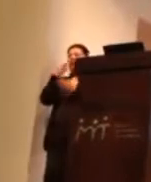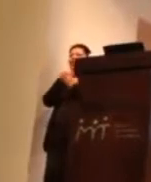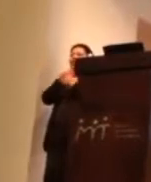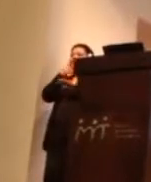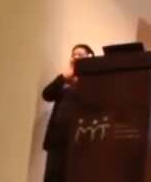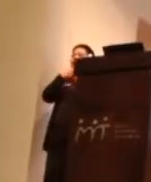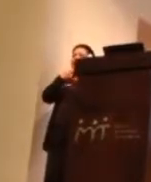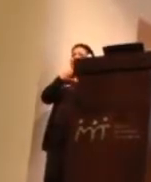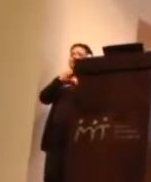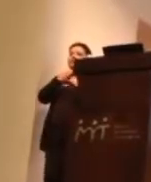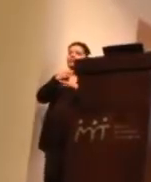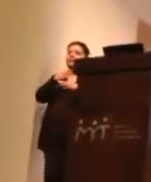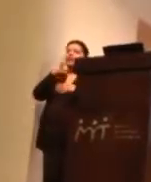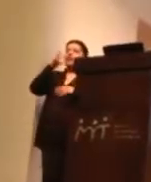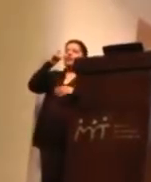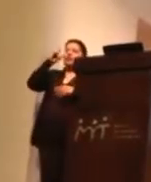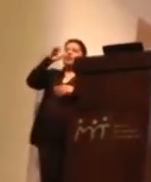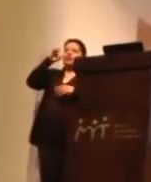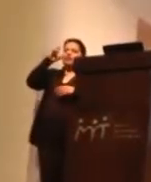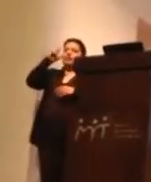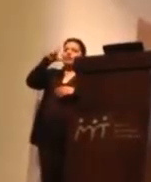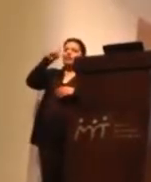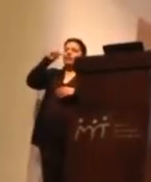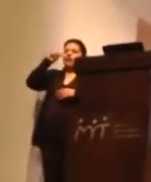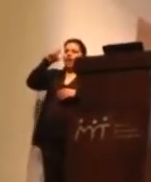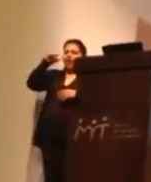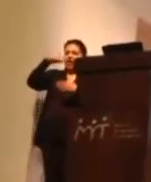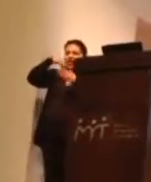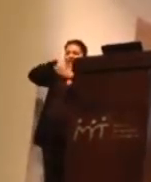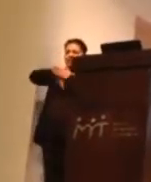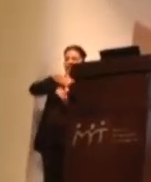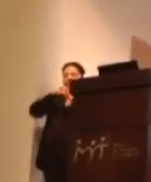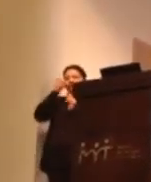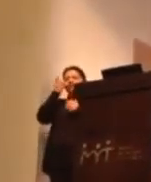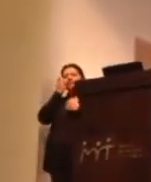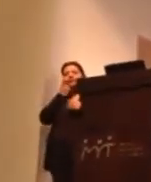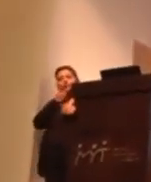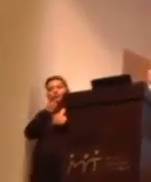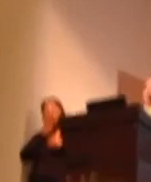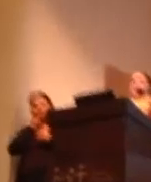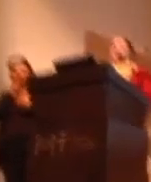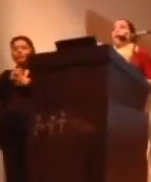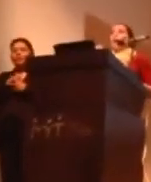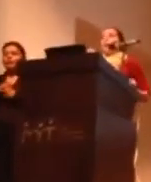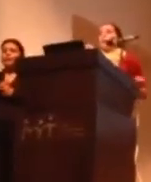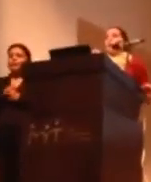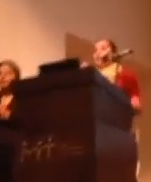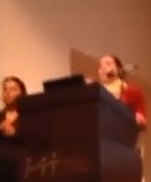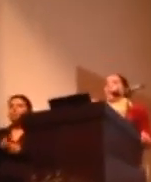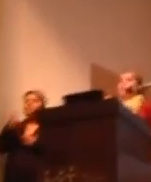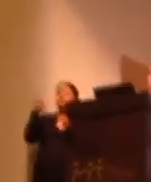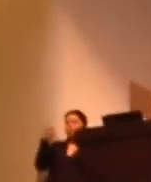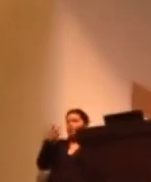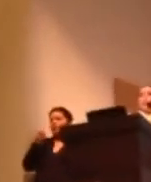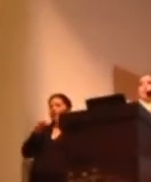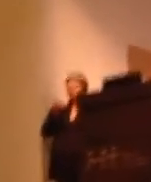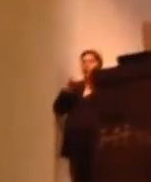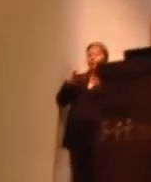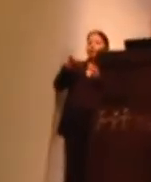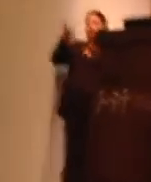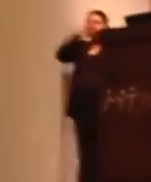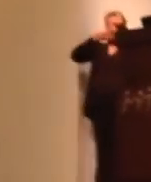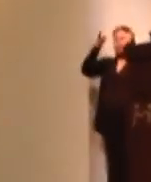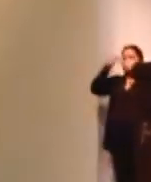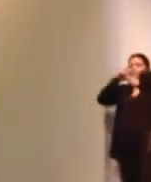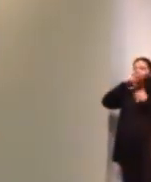delta ya es cuando estás profundamente dormido. ¿Okay? Se ha comprobado que hay muchos aprendizajes que